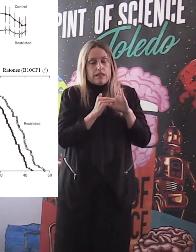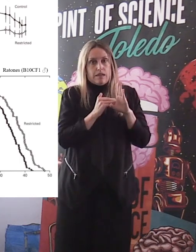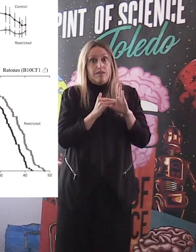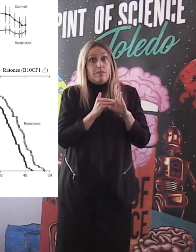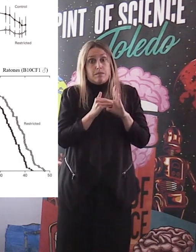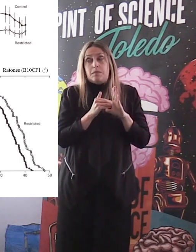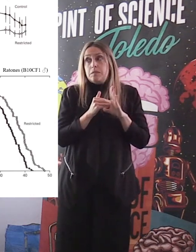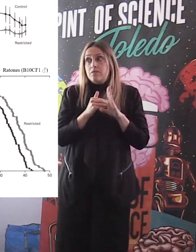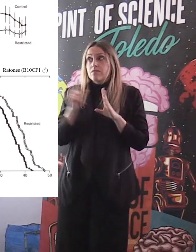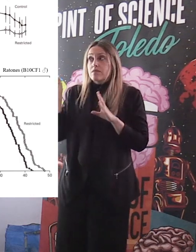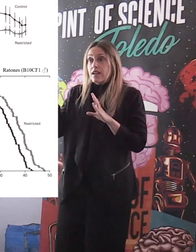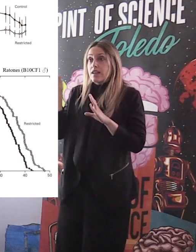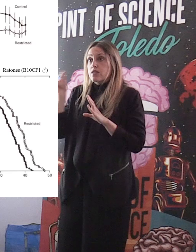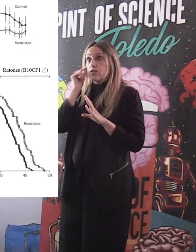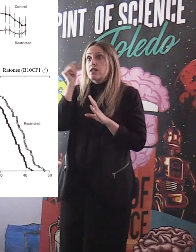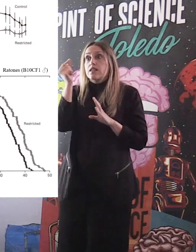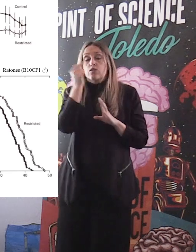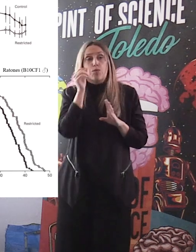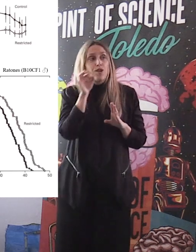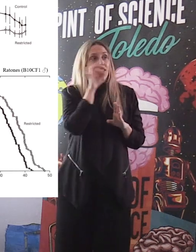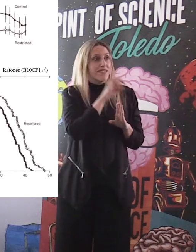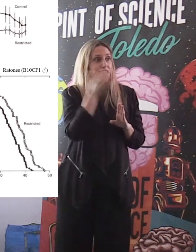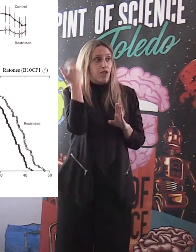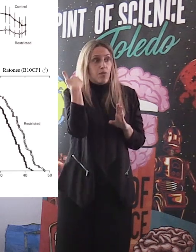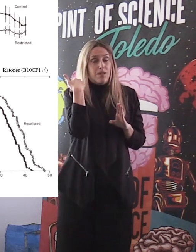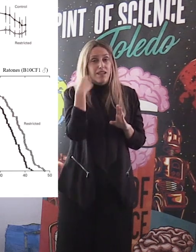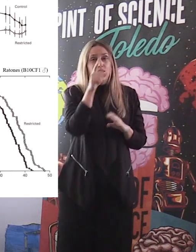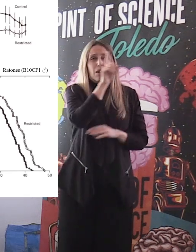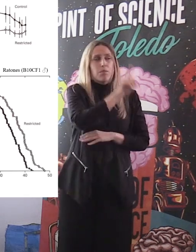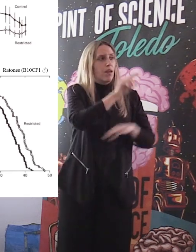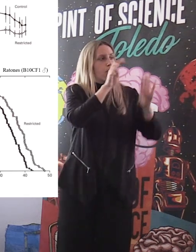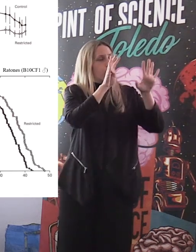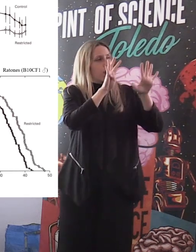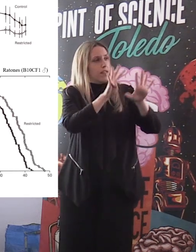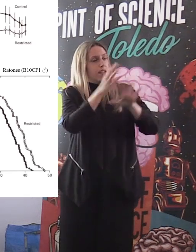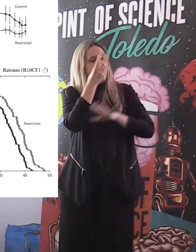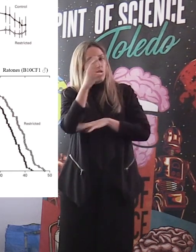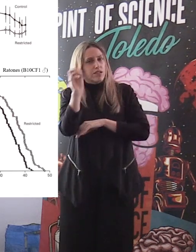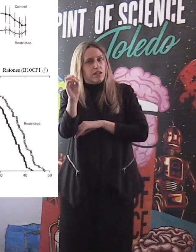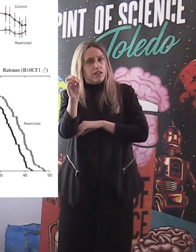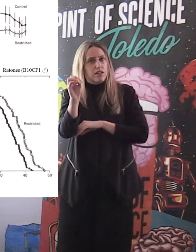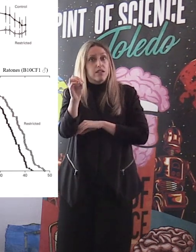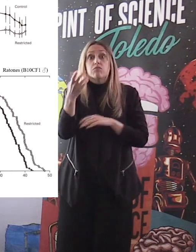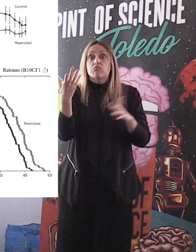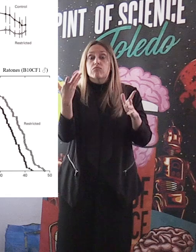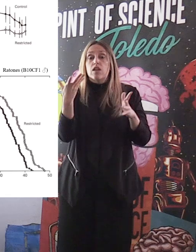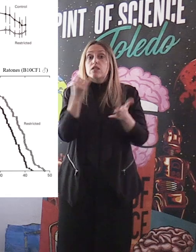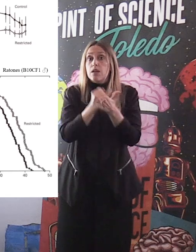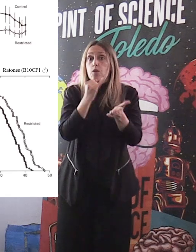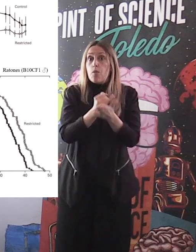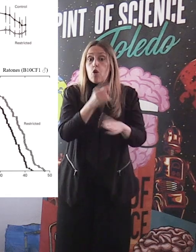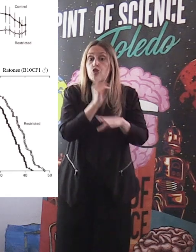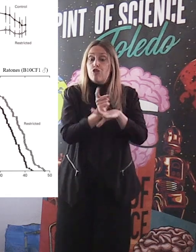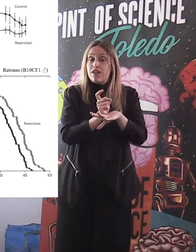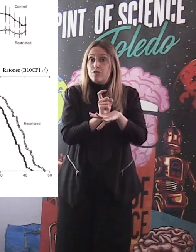Esto se descubrió ya en el siglo pasado, en 1930, con, creo, ratones. Aquí es